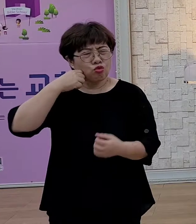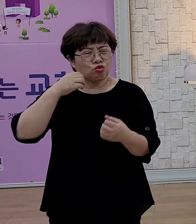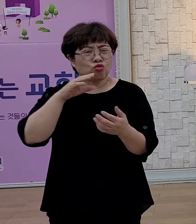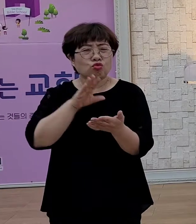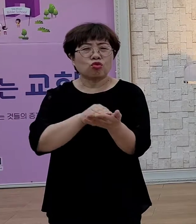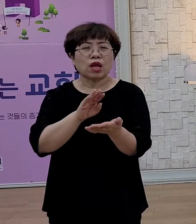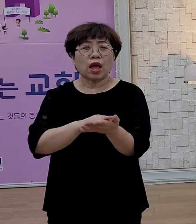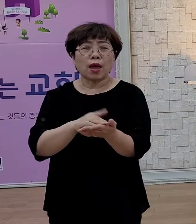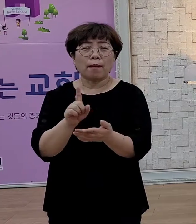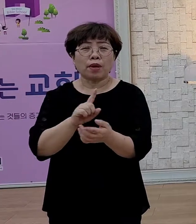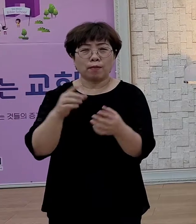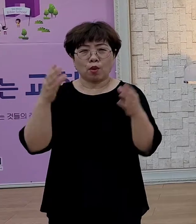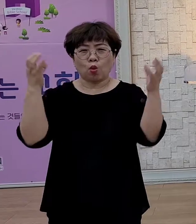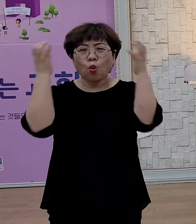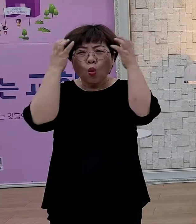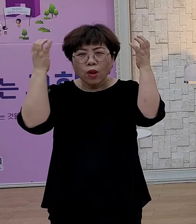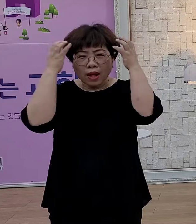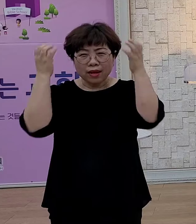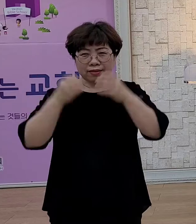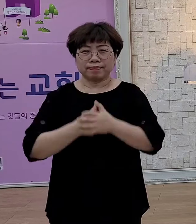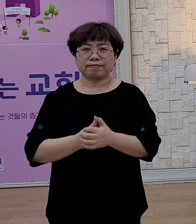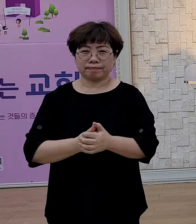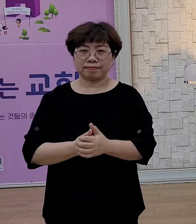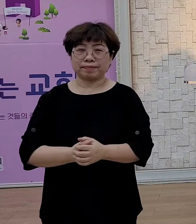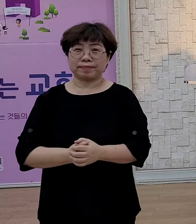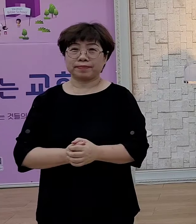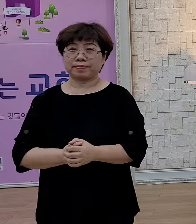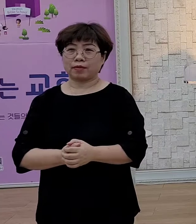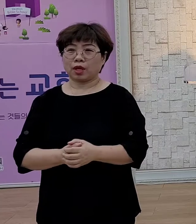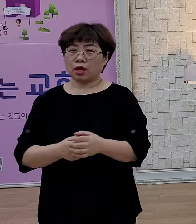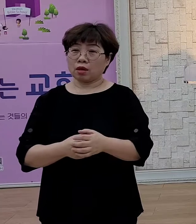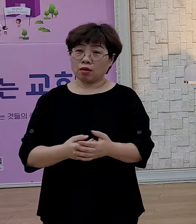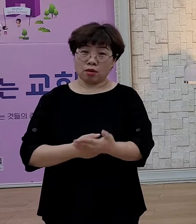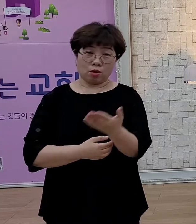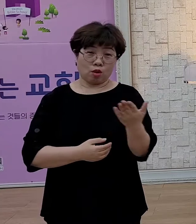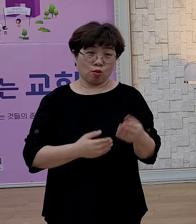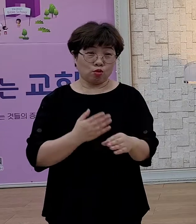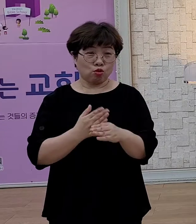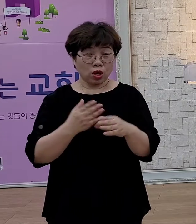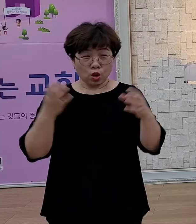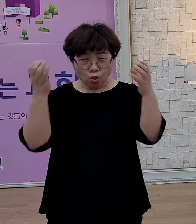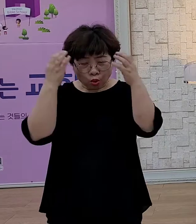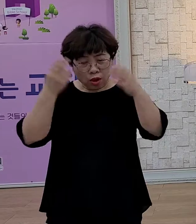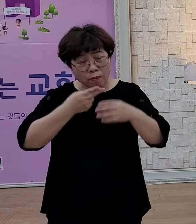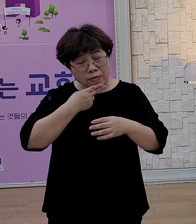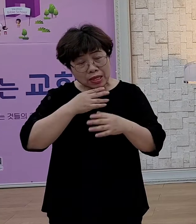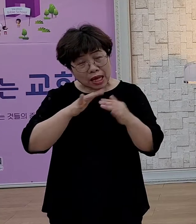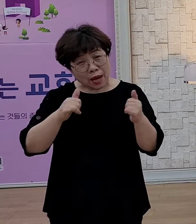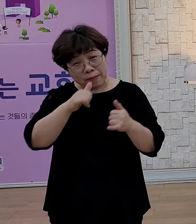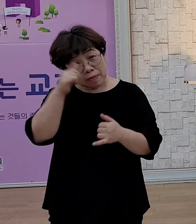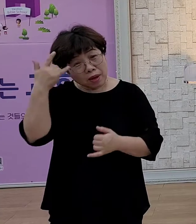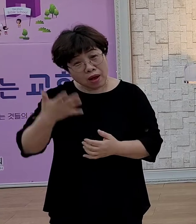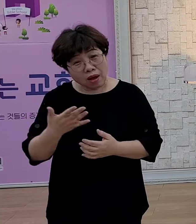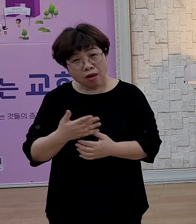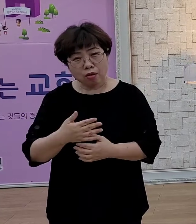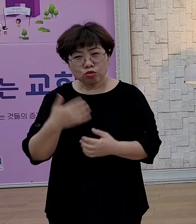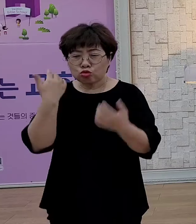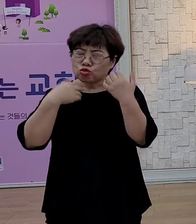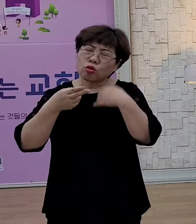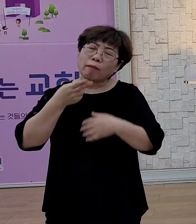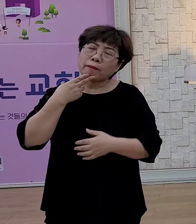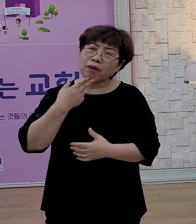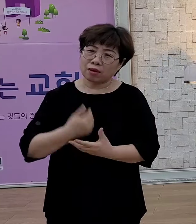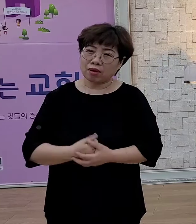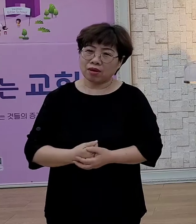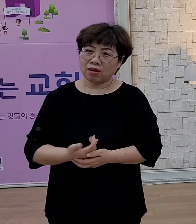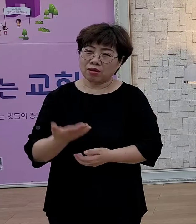생각을 해보았습니다. 여러분 고난이 없는 사람은 아마 아무도 없겠죠. 그런데 여러분